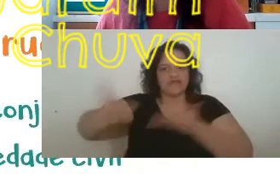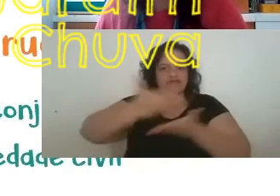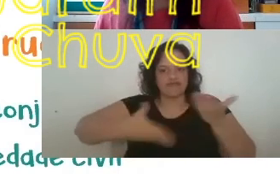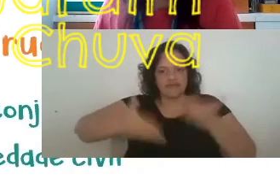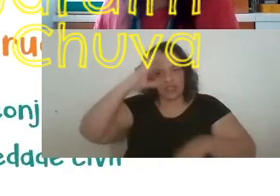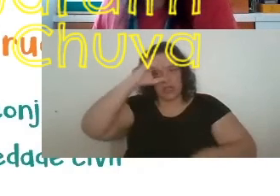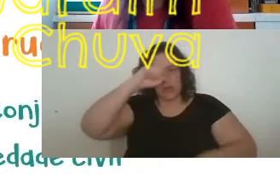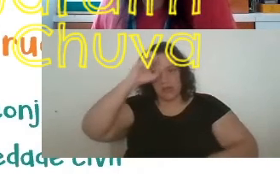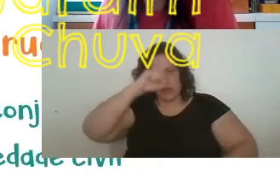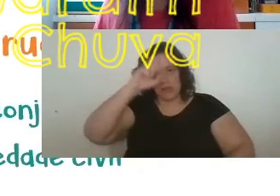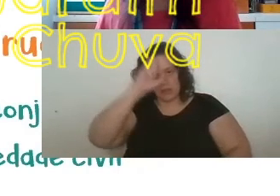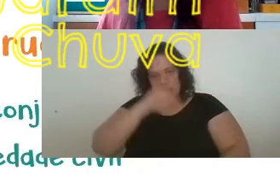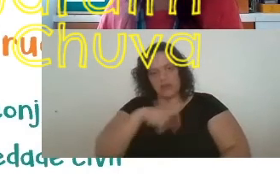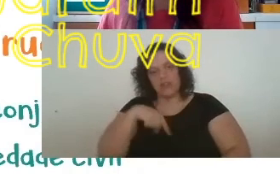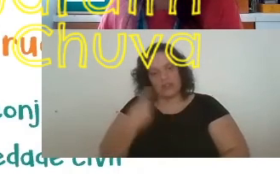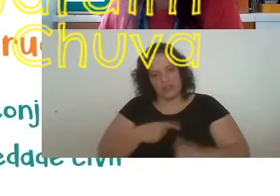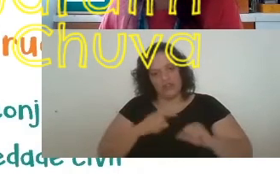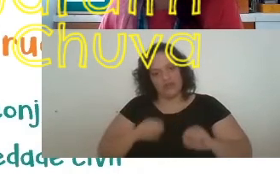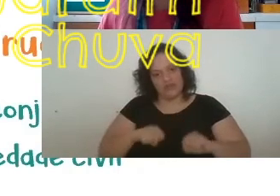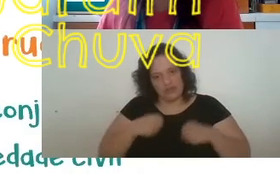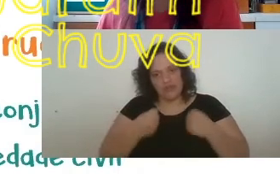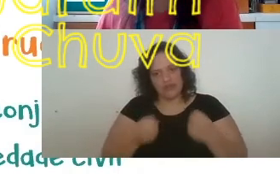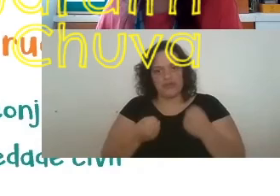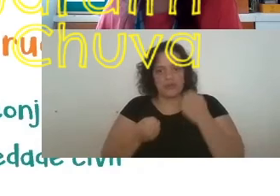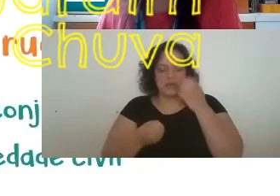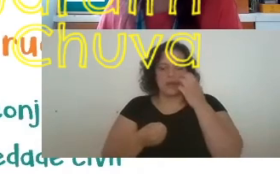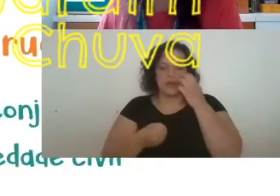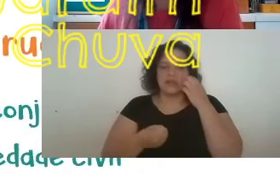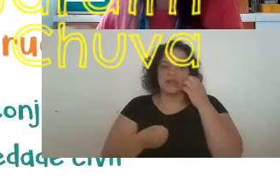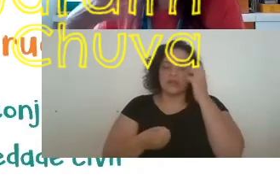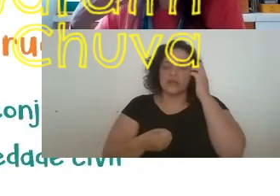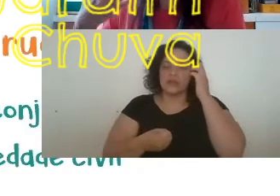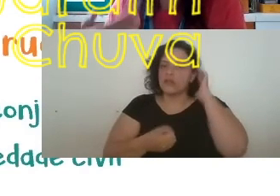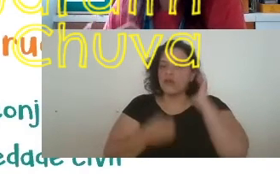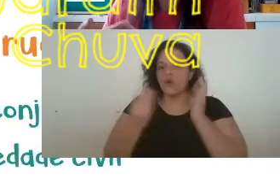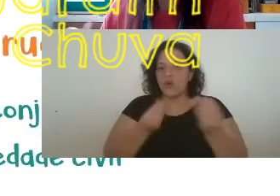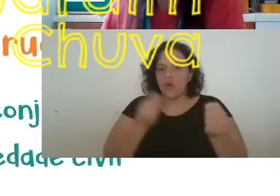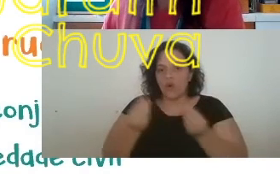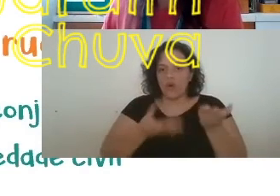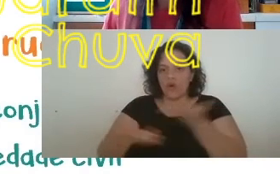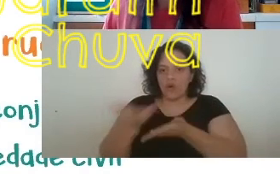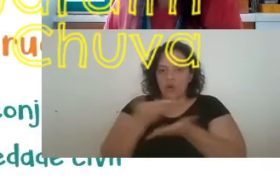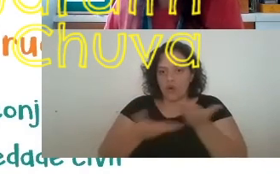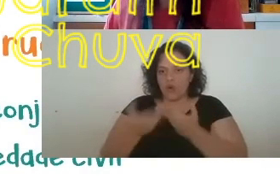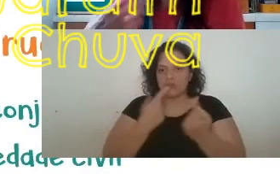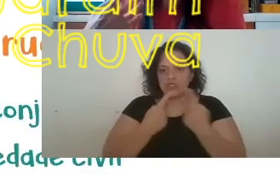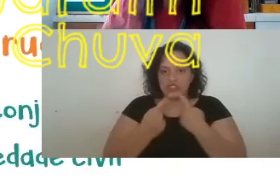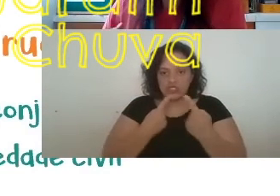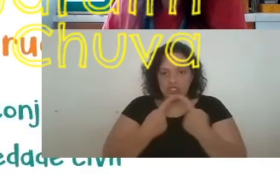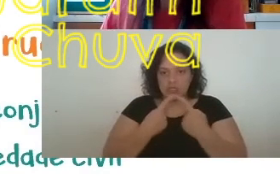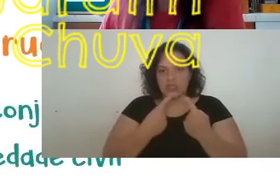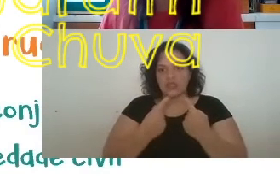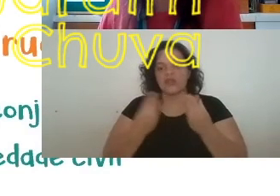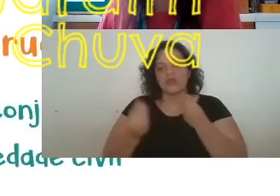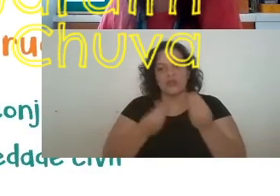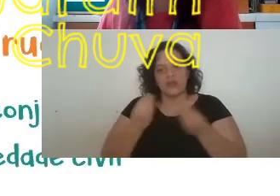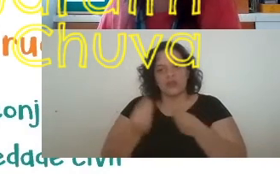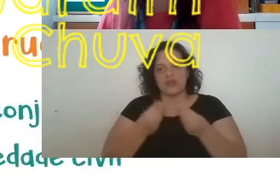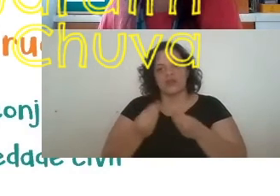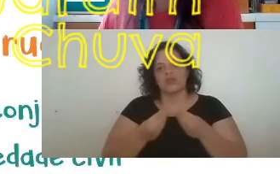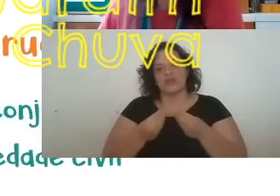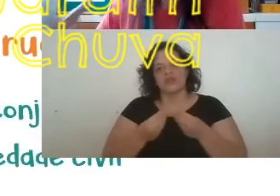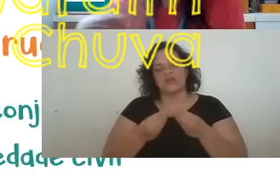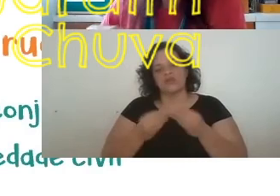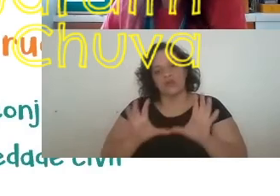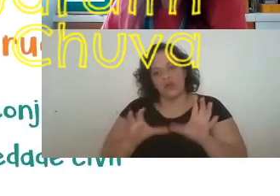se dedicando a como que a gente dialoga melhor, como é que a gente desce mais ao nível da comunidade